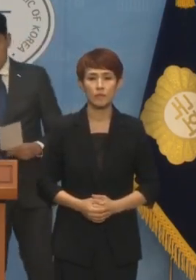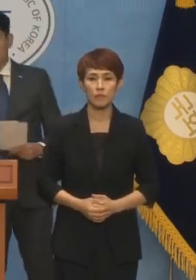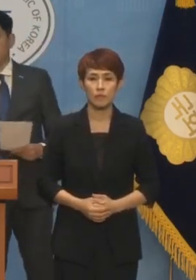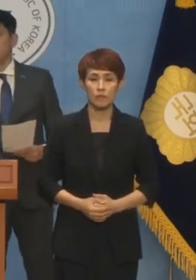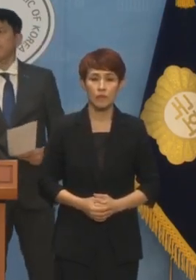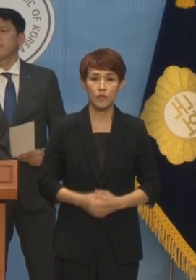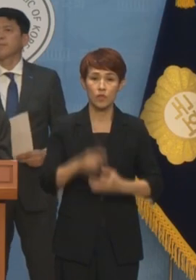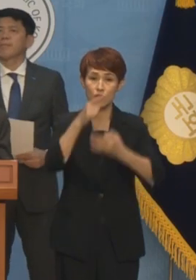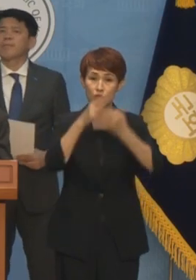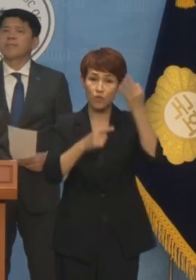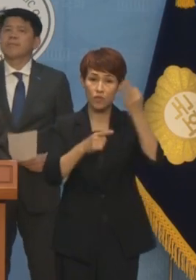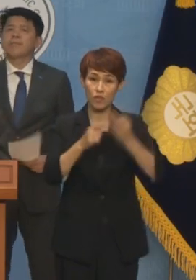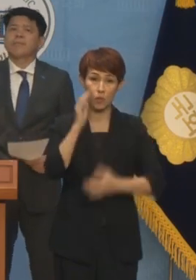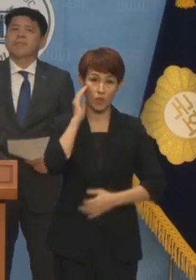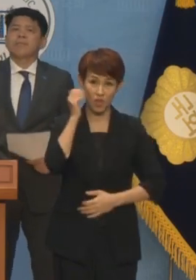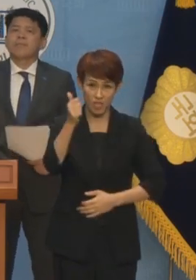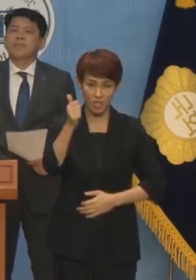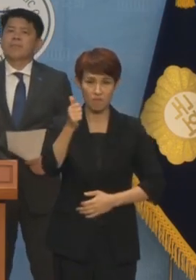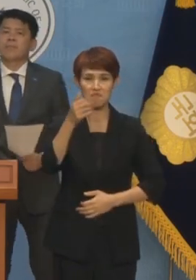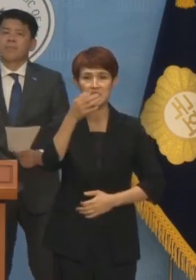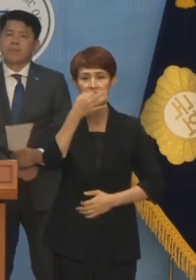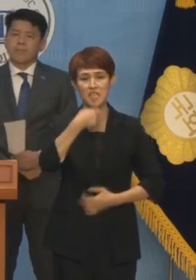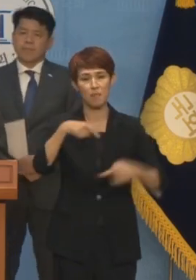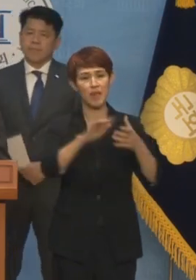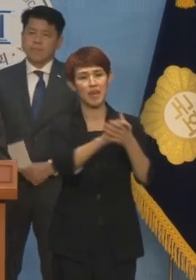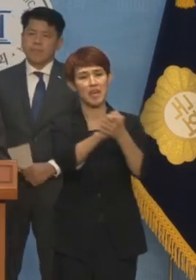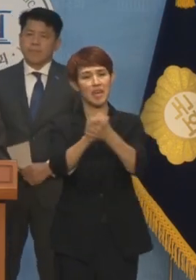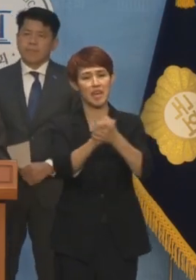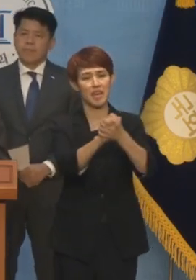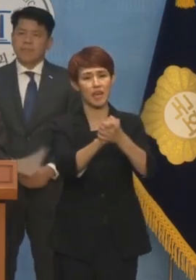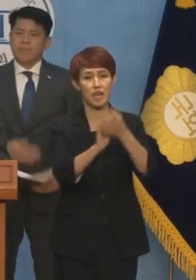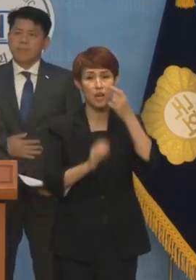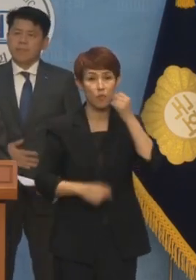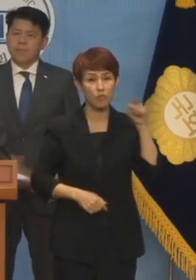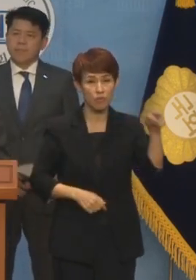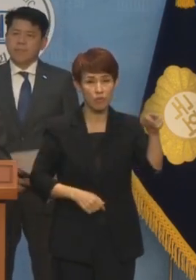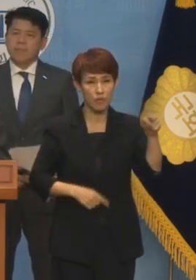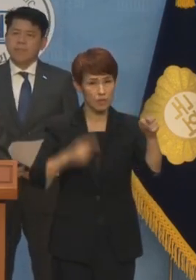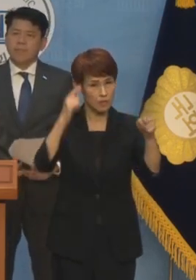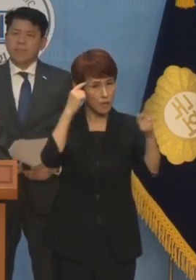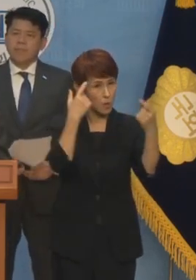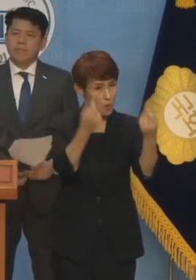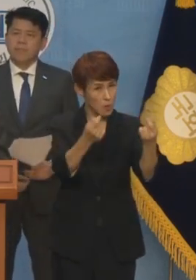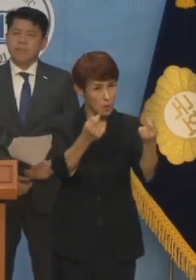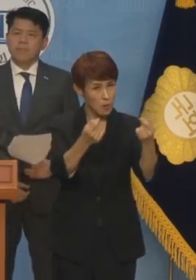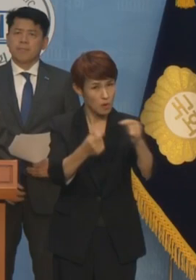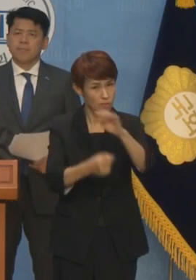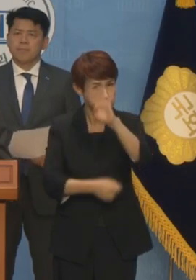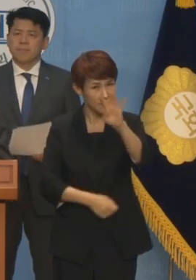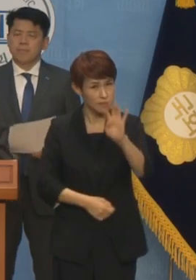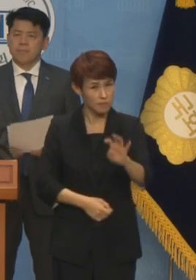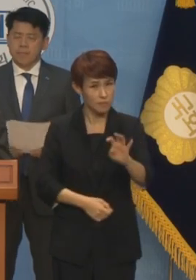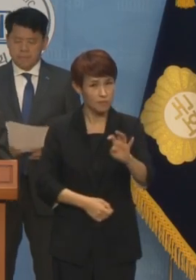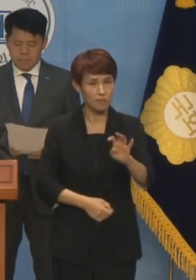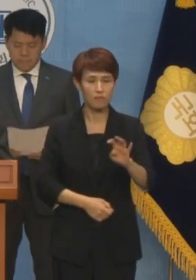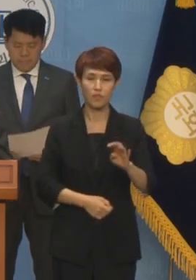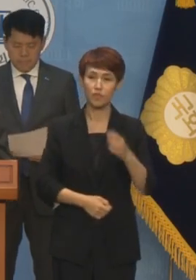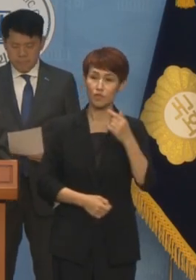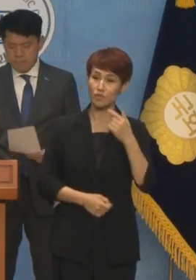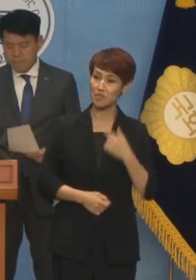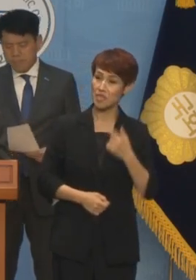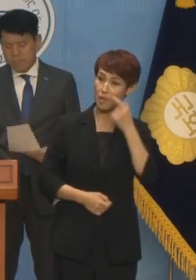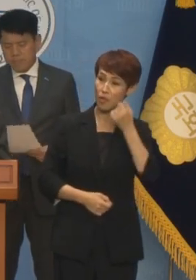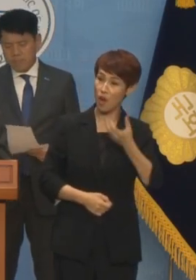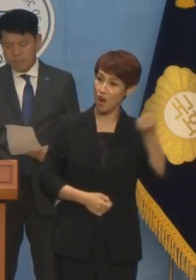그런데 윤 대통령이 이익을 공유하는 파트너라고 한 상대방도 그렇게 생각을 할까요? 우리 이익은 우리 거,